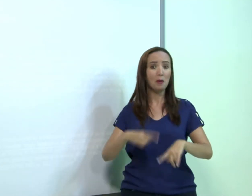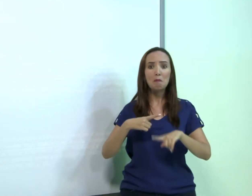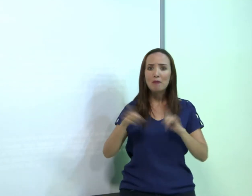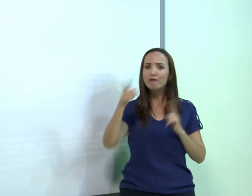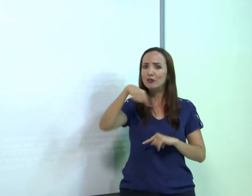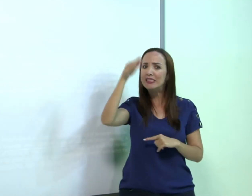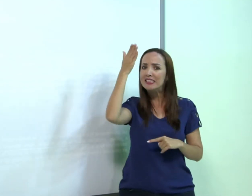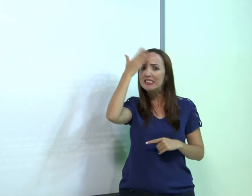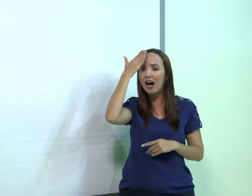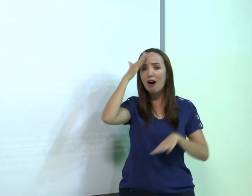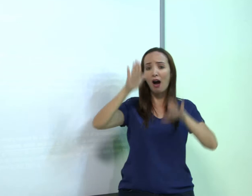tradução.